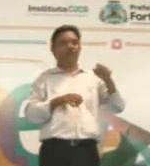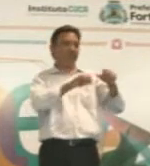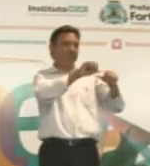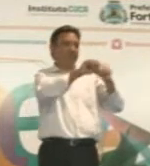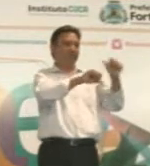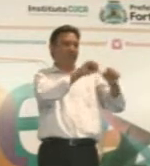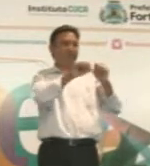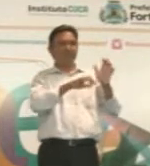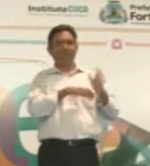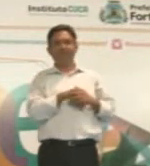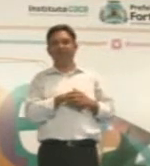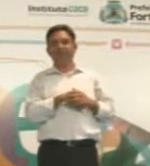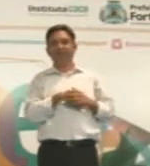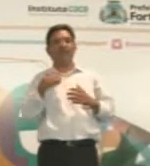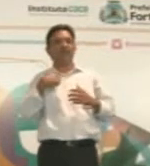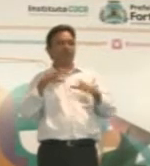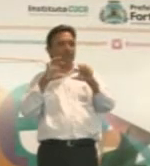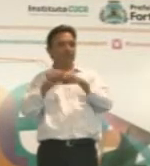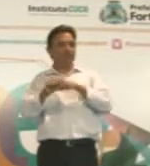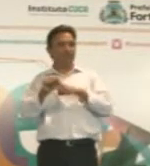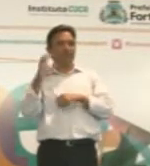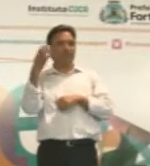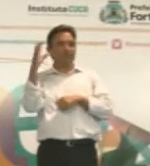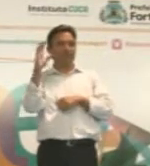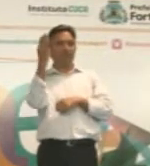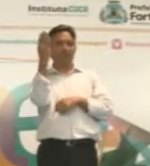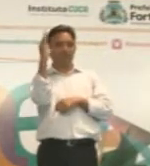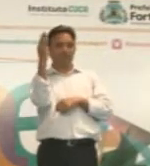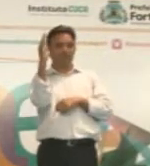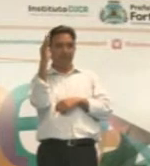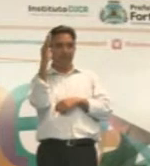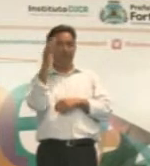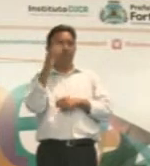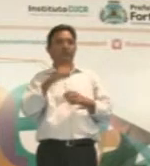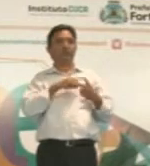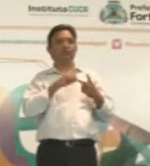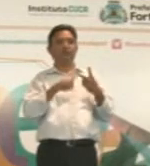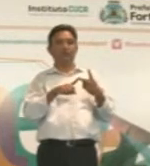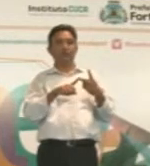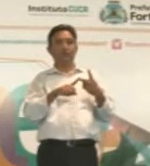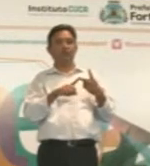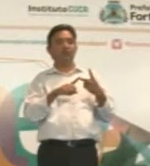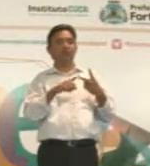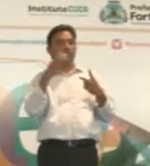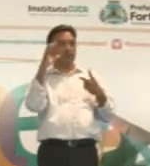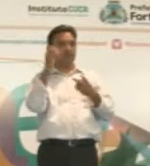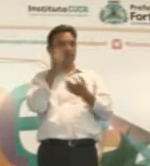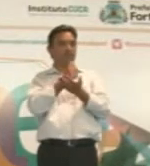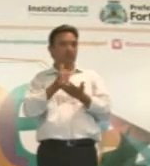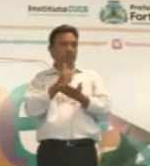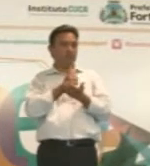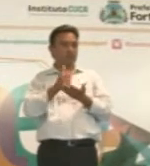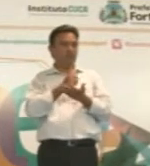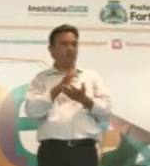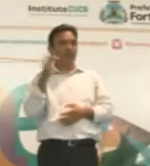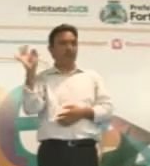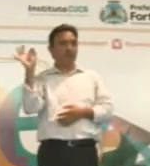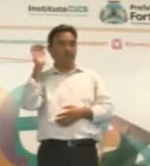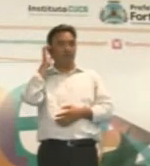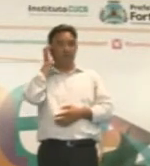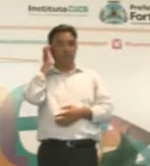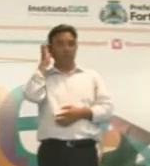mudar. Aí eu me formei em Ciências Biológicas pela Estadual e me formei em Ciências Farmacêuticas pela Federal.